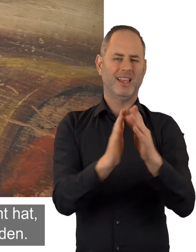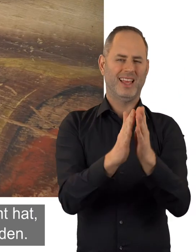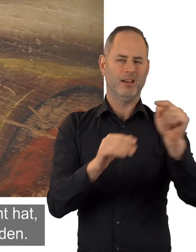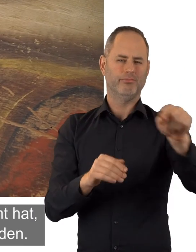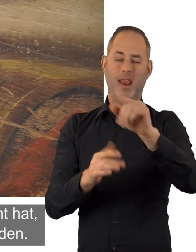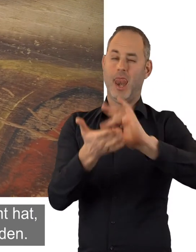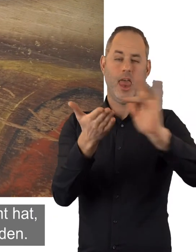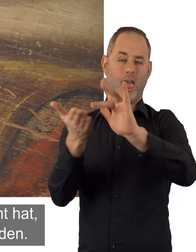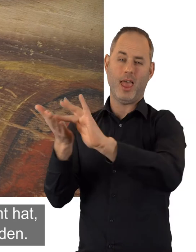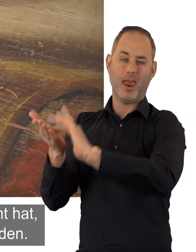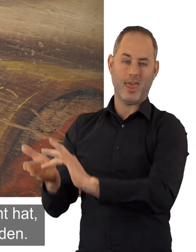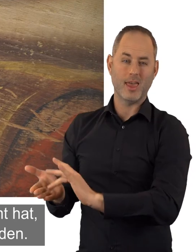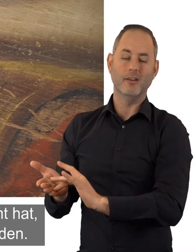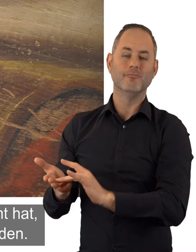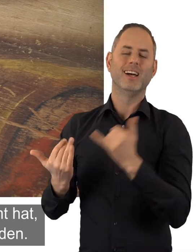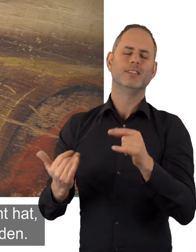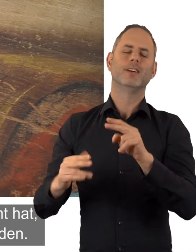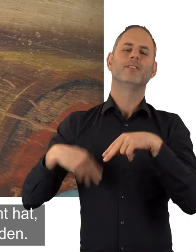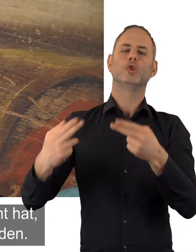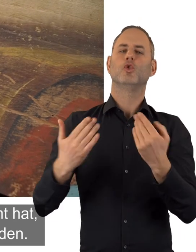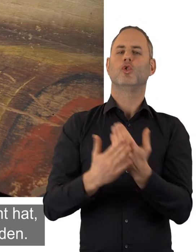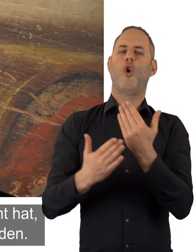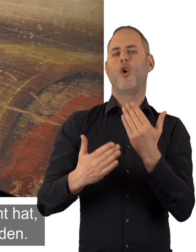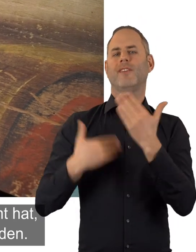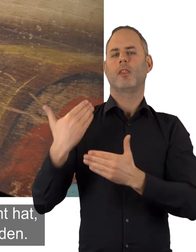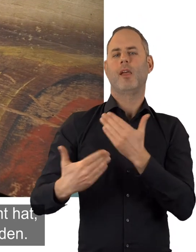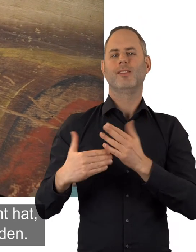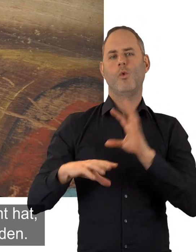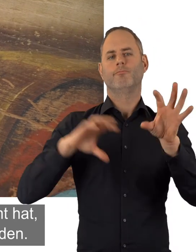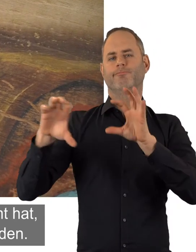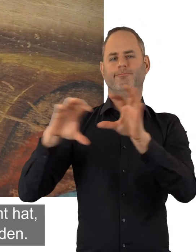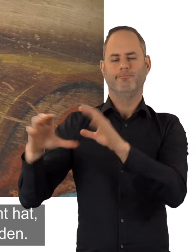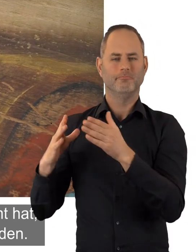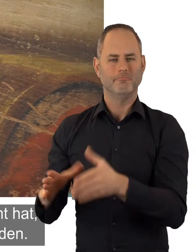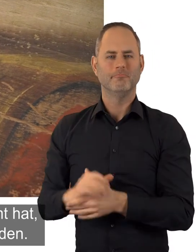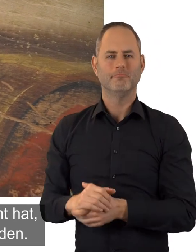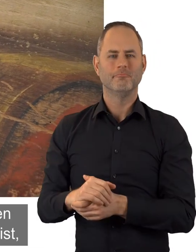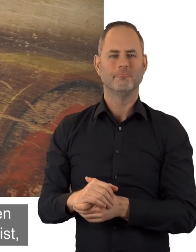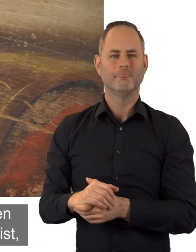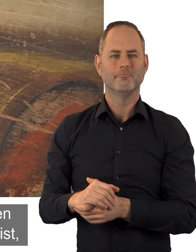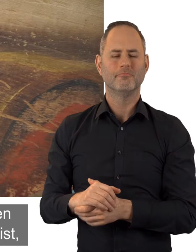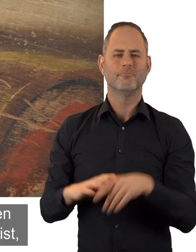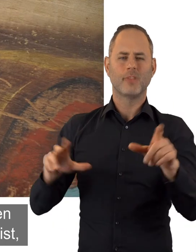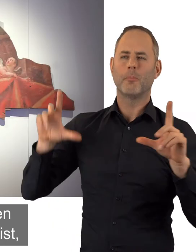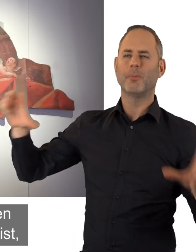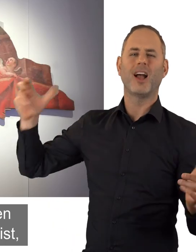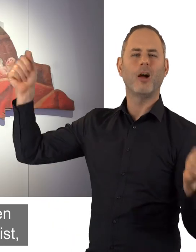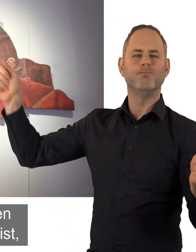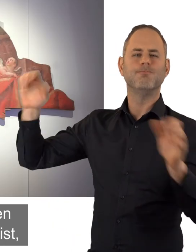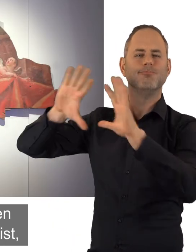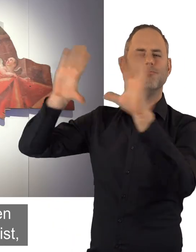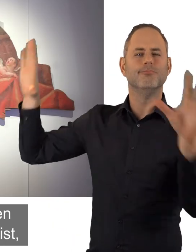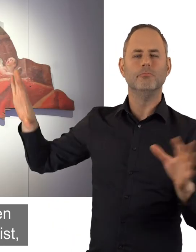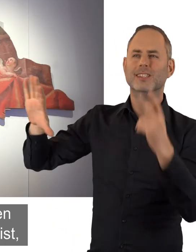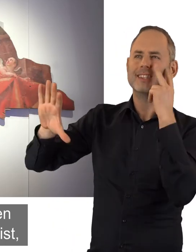Kirche leergeräumt hat, wieder neue Tradition gefunden. Eine Inschrift, die auf